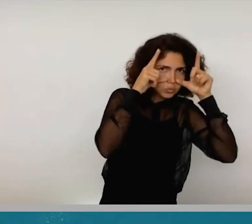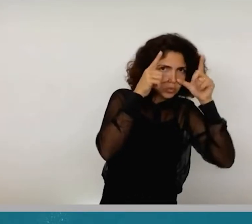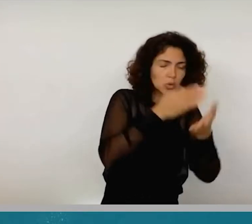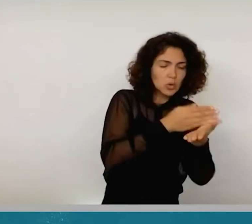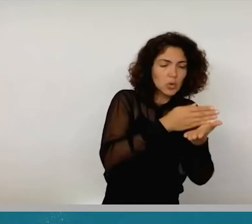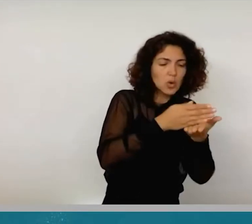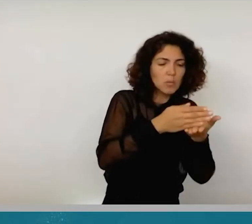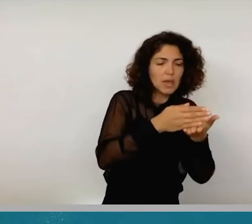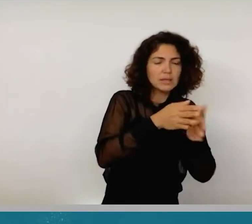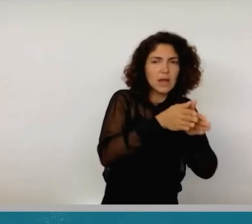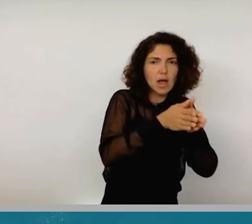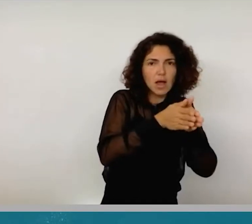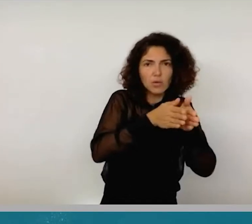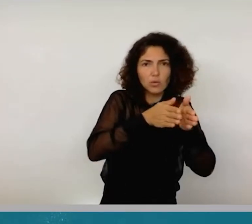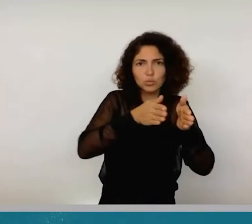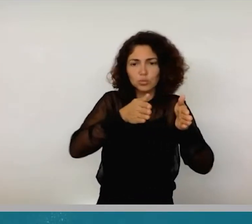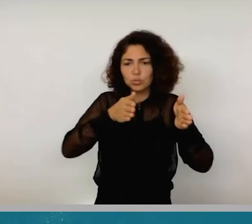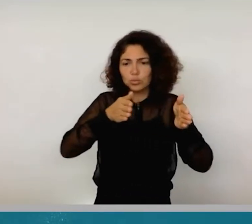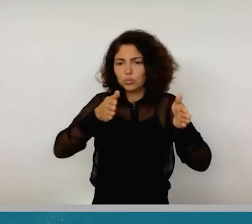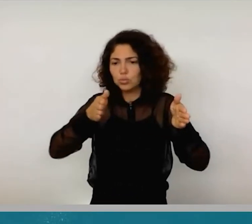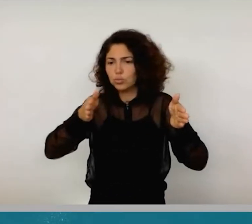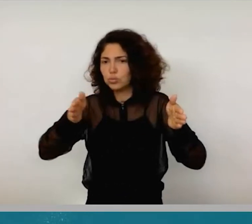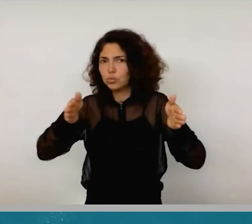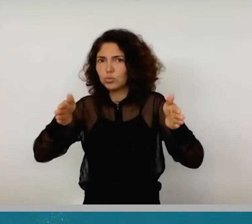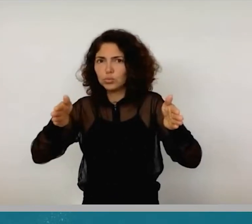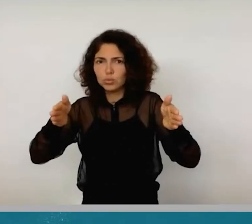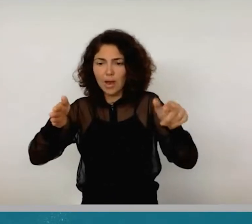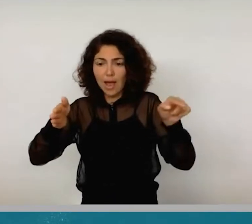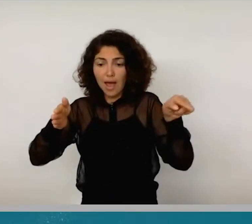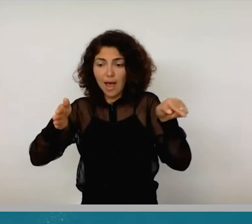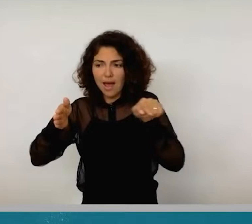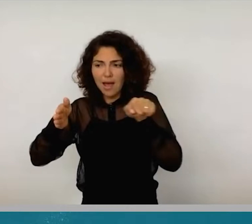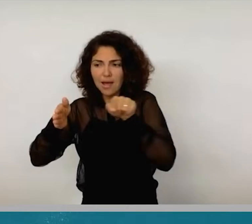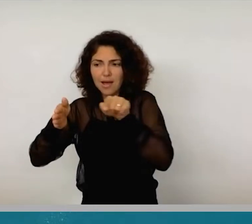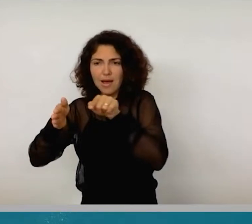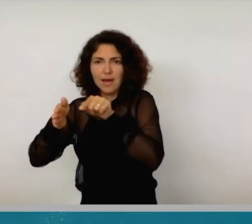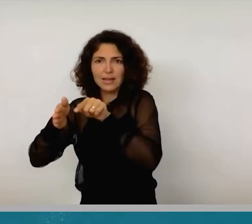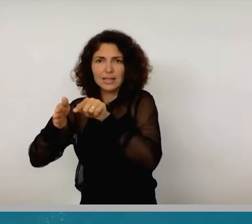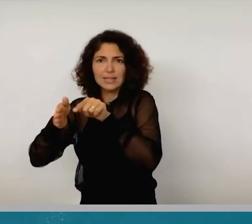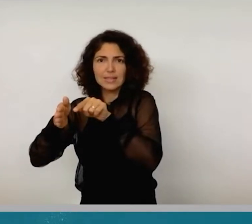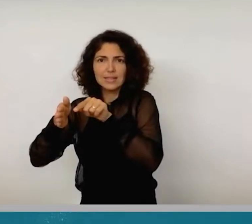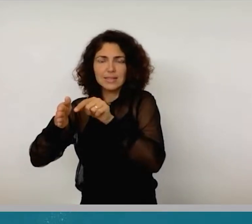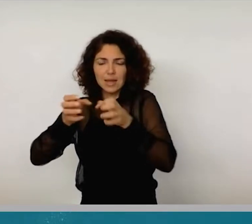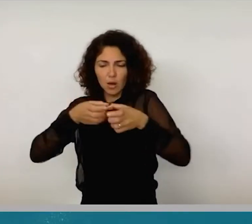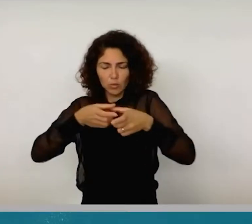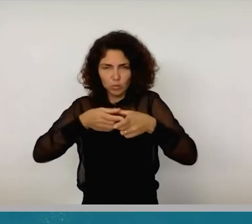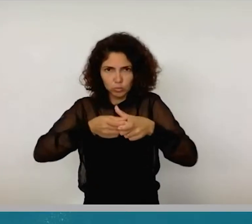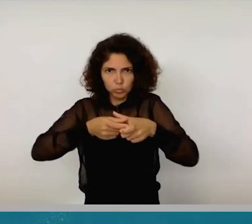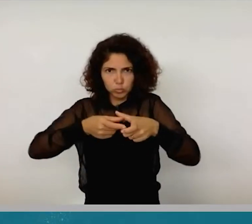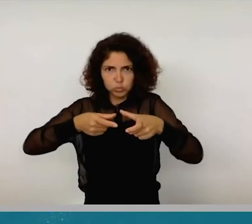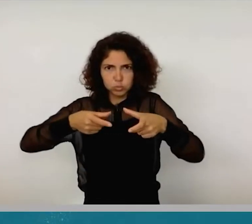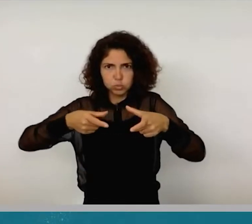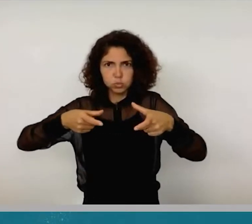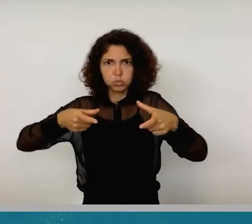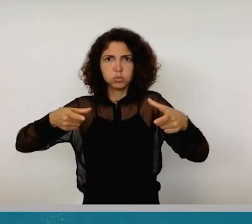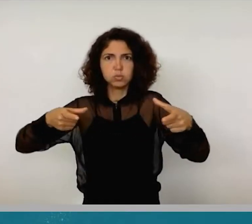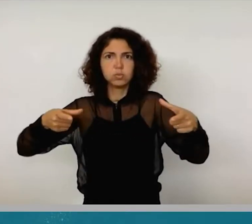tem tempo, durante o tempo de concepção e gestação, você se livrar dela.